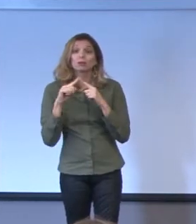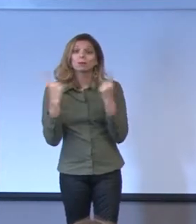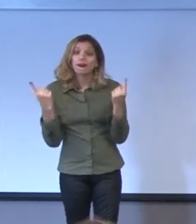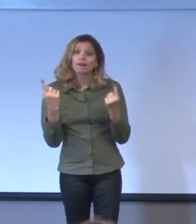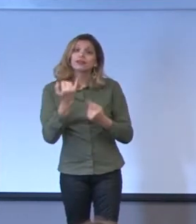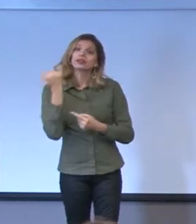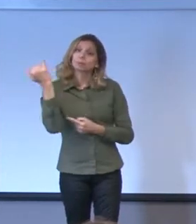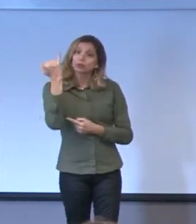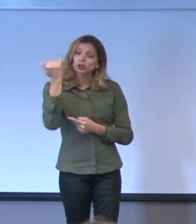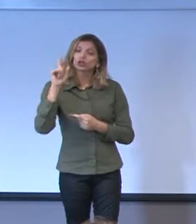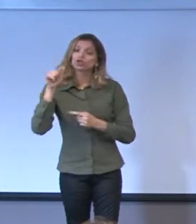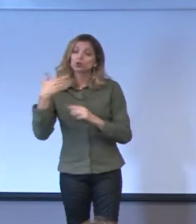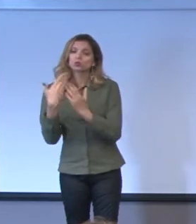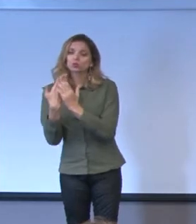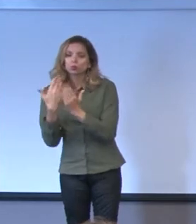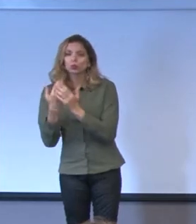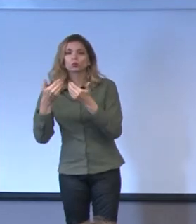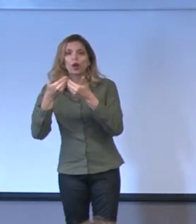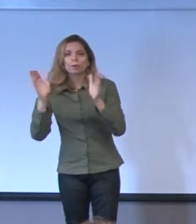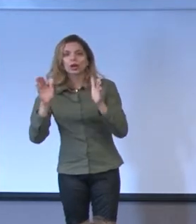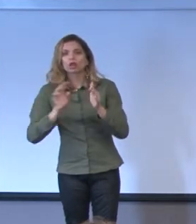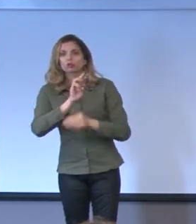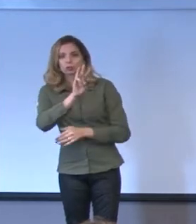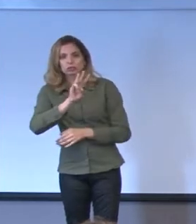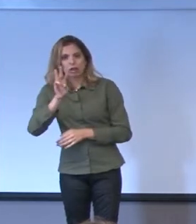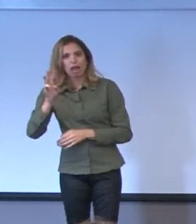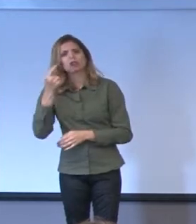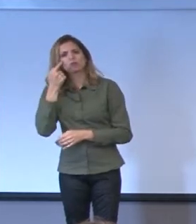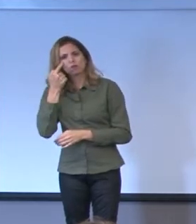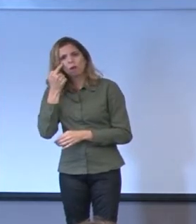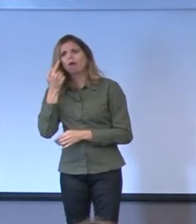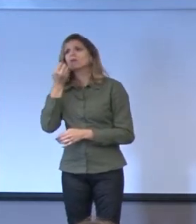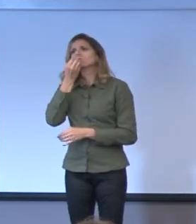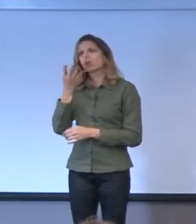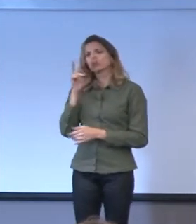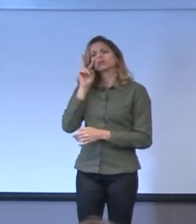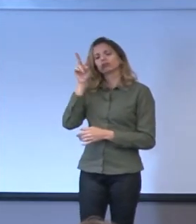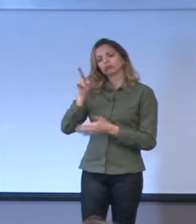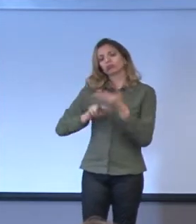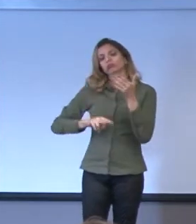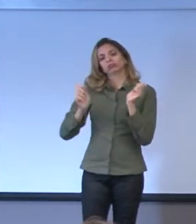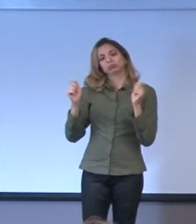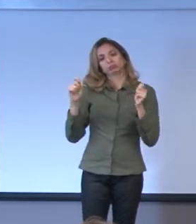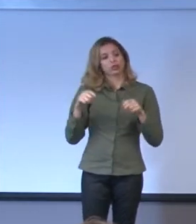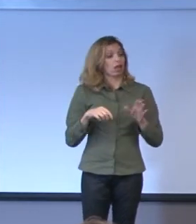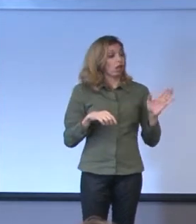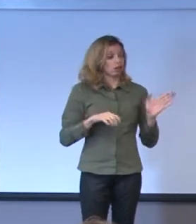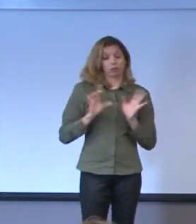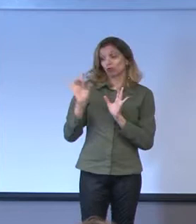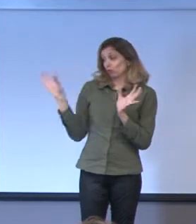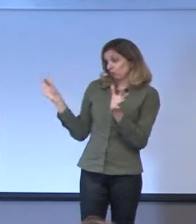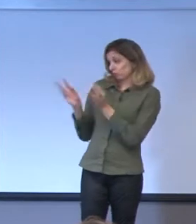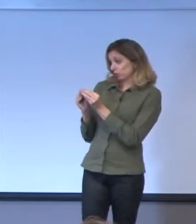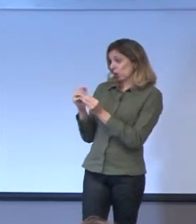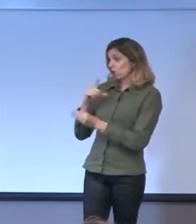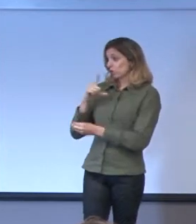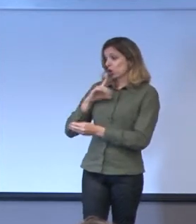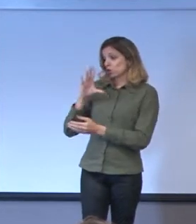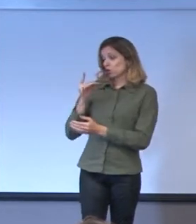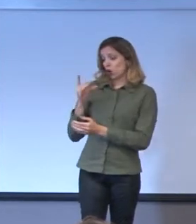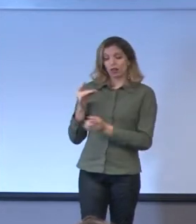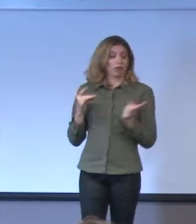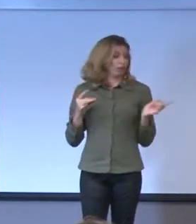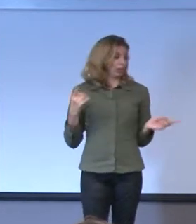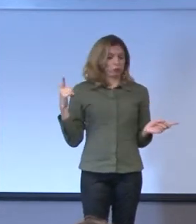pena, é um estudo que está aberto no site da Alana, vale a pena vocês olharem. Só registrando, porque eu tenho cola, o Jairo não tem